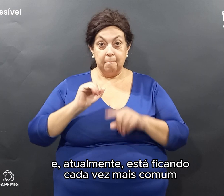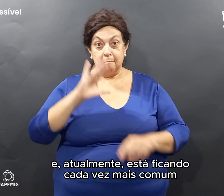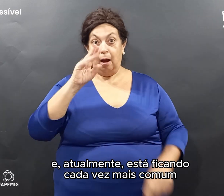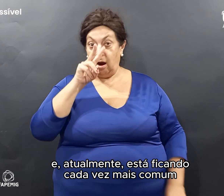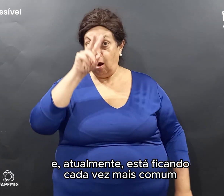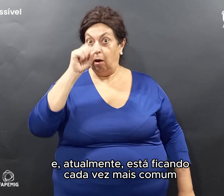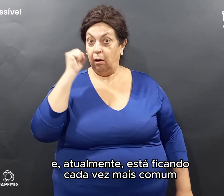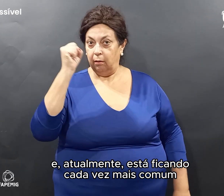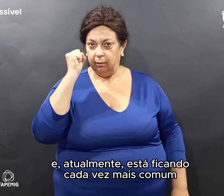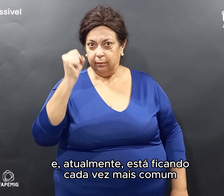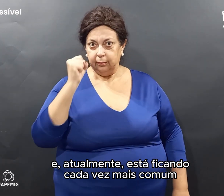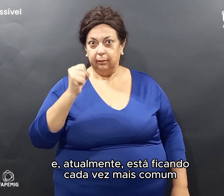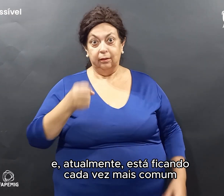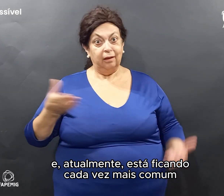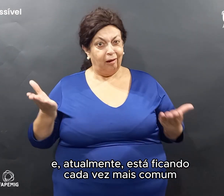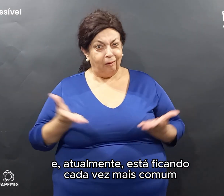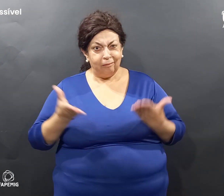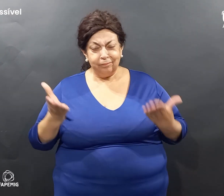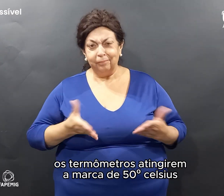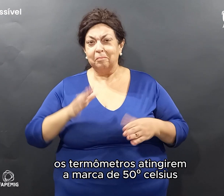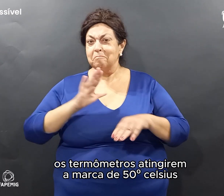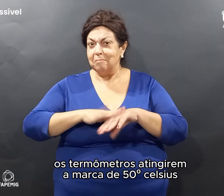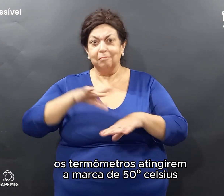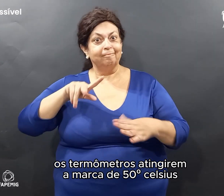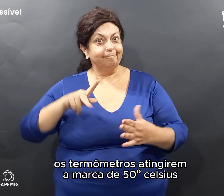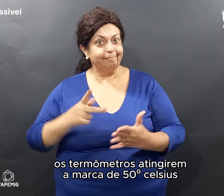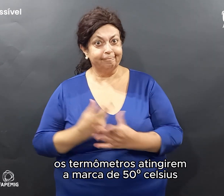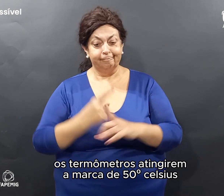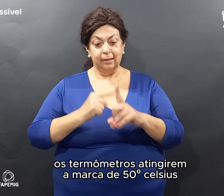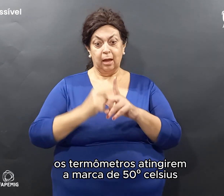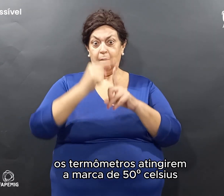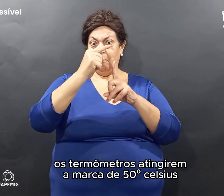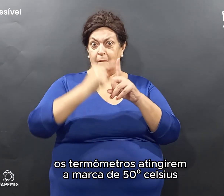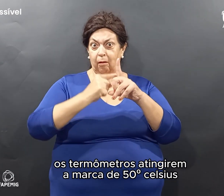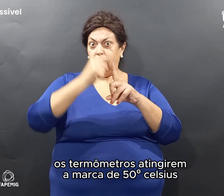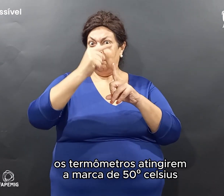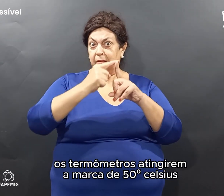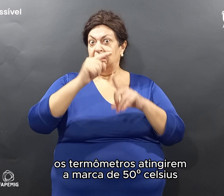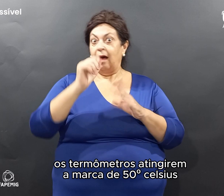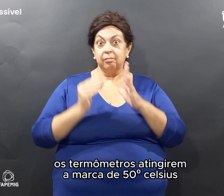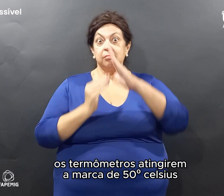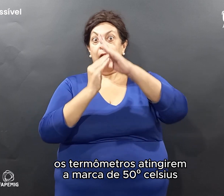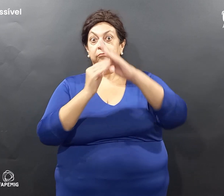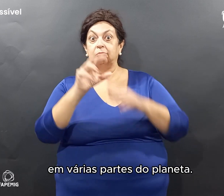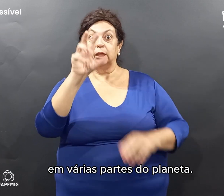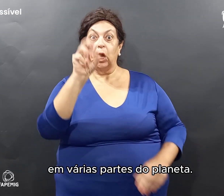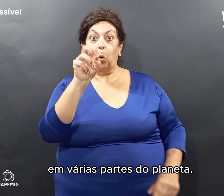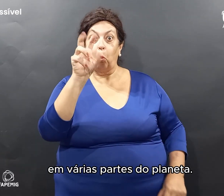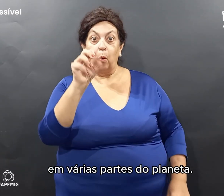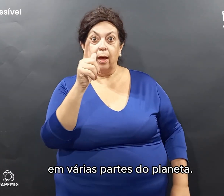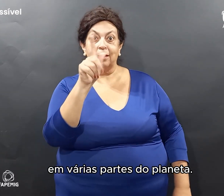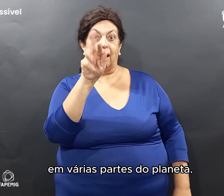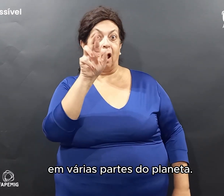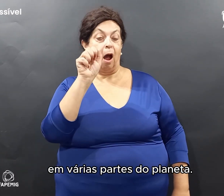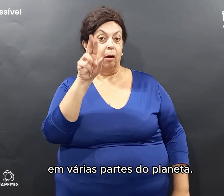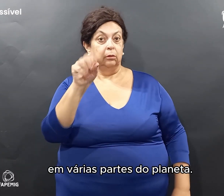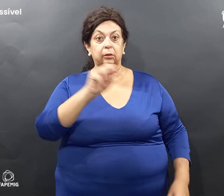atualmente, está ficando cada vez mais comum os termômetros atingirem a marca de 50 graus Celsius em várias partes do planeta.